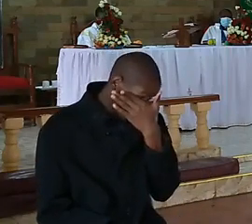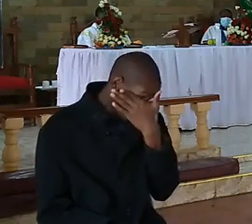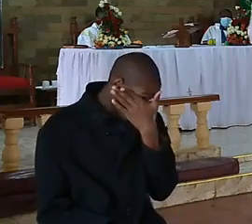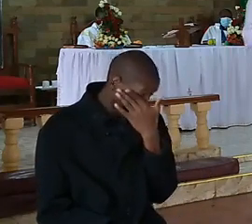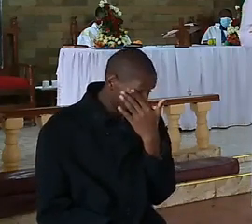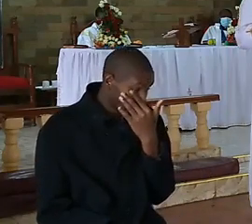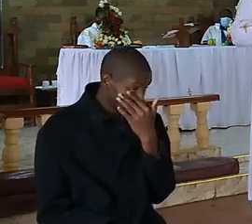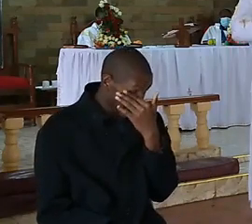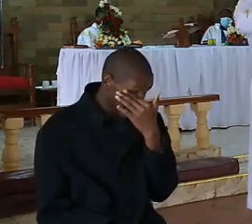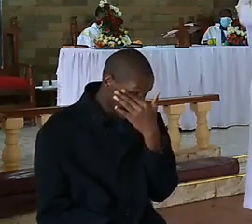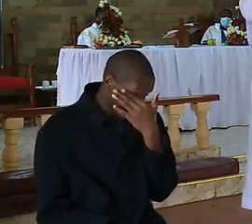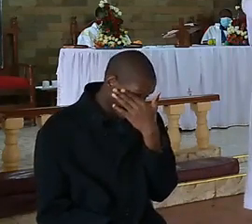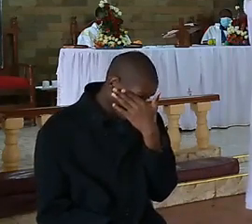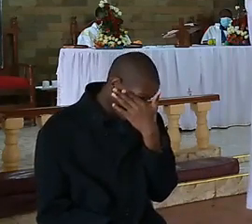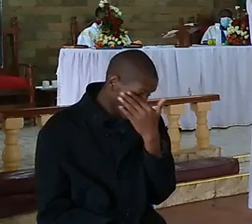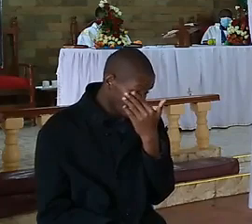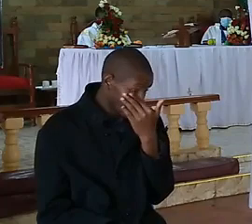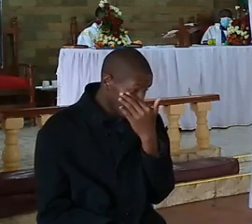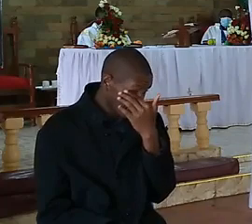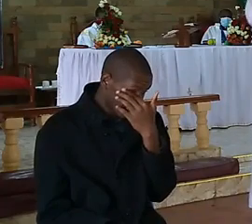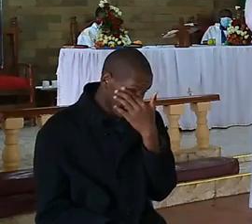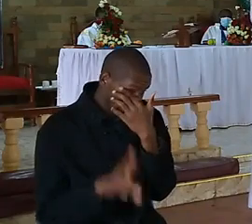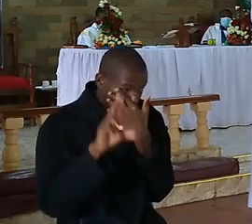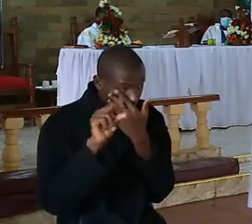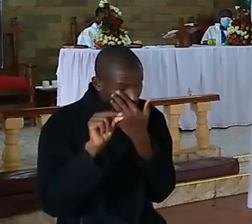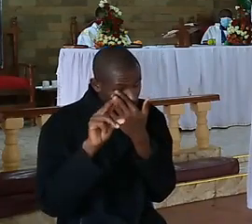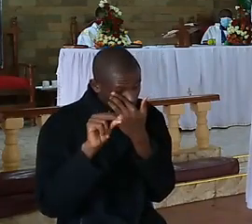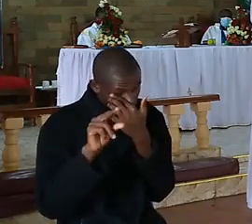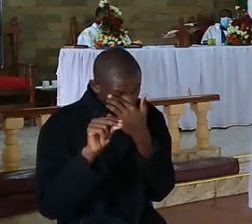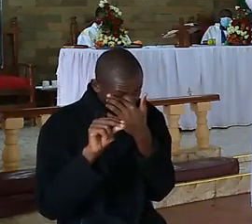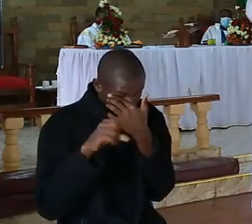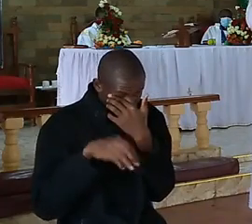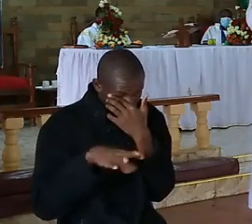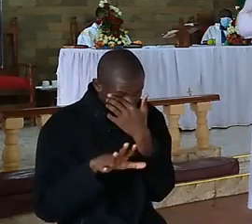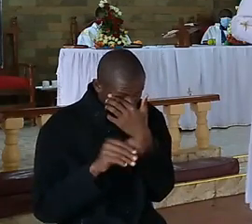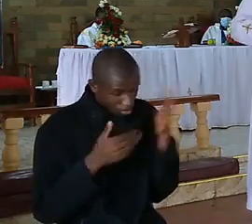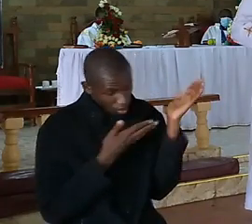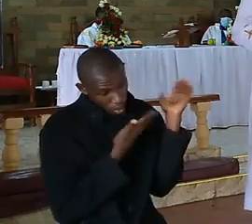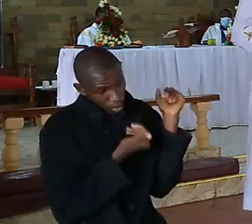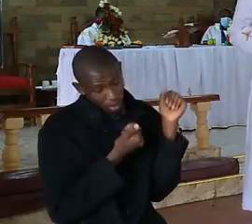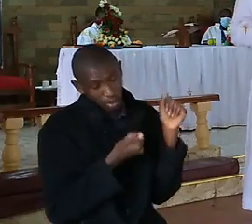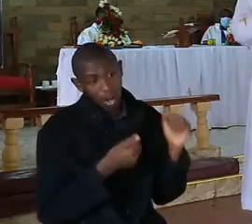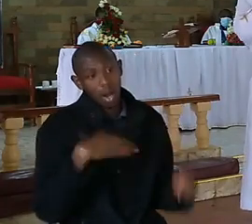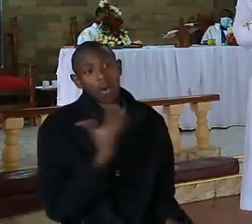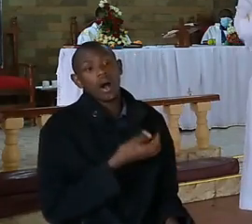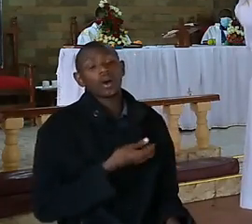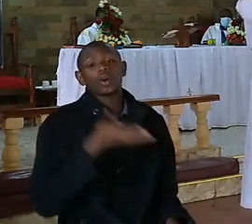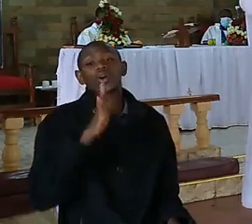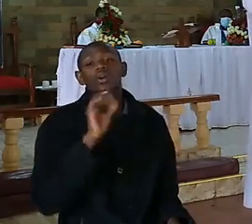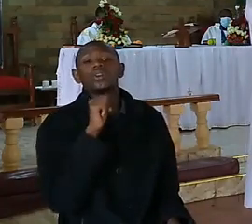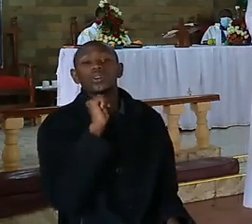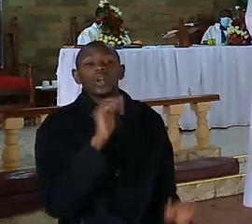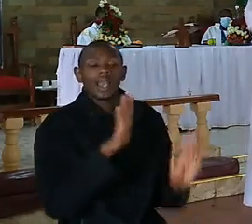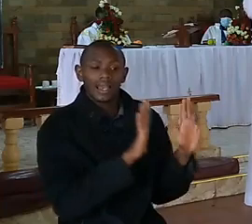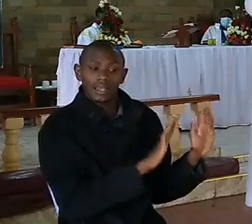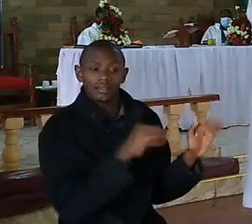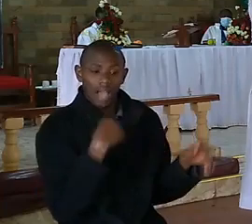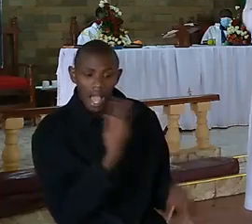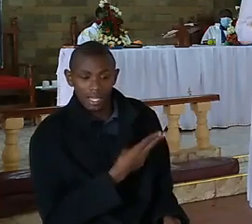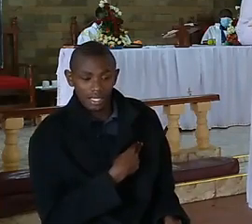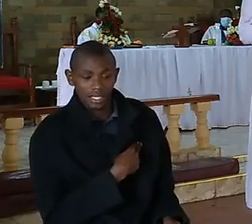kurwo ni hinya ni tondu ngai witu gutire hindi atutigaga na gutire hindi kindu kingimurigiriria guka gutuona